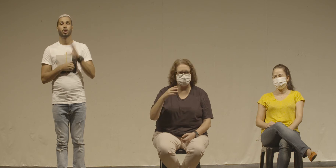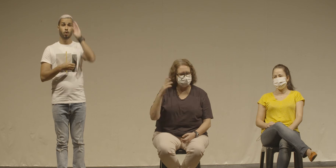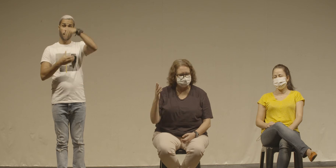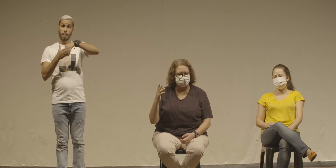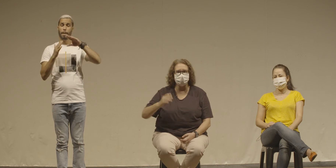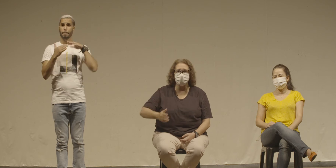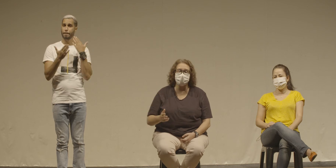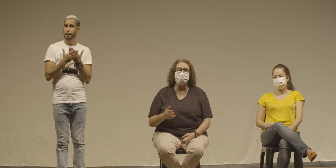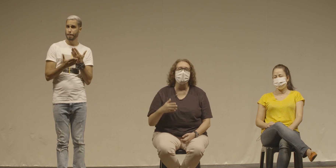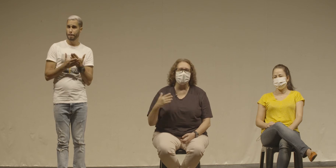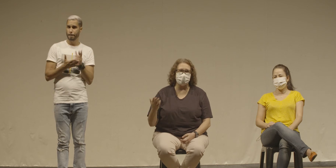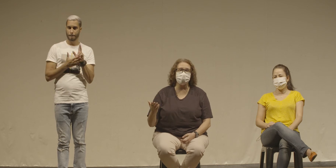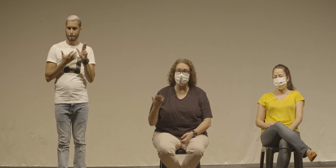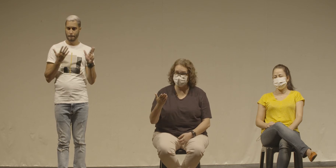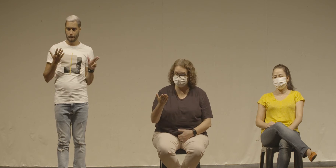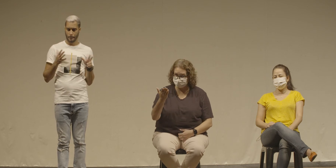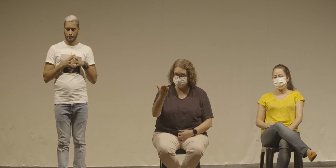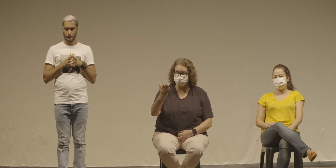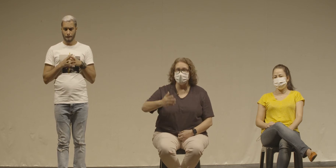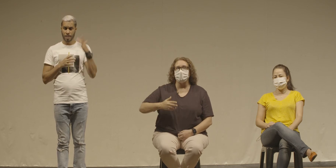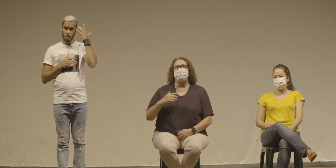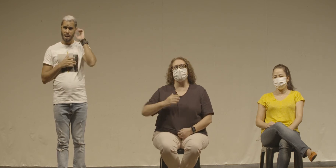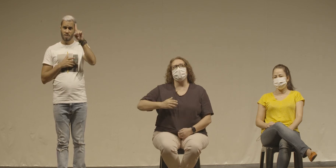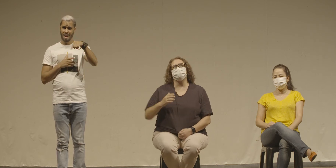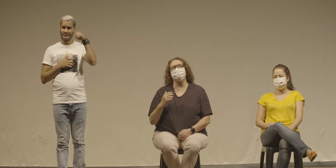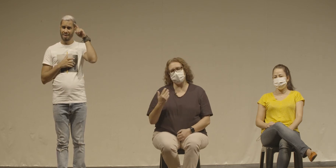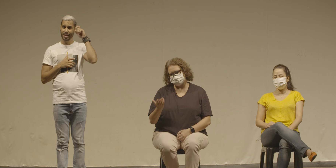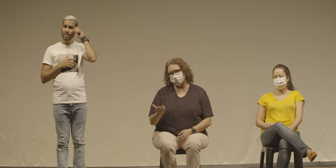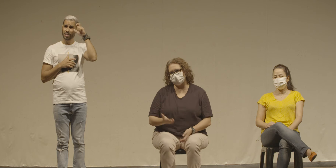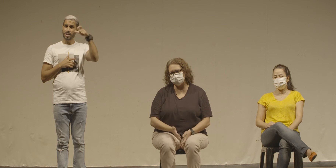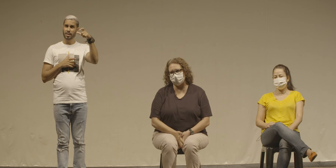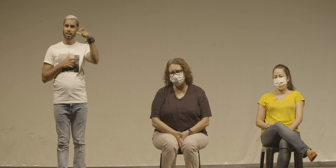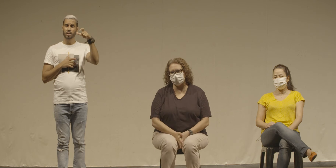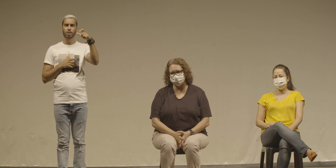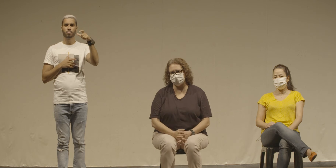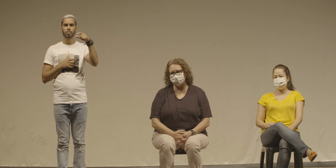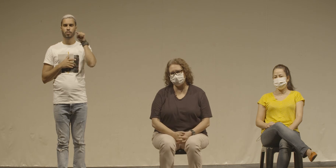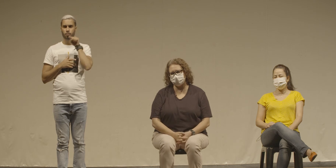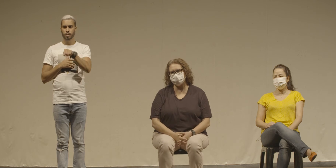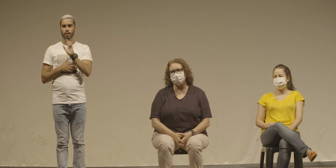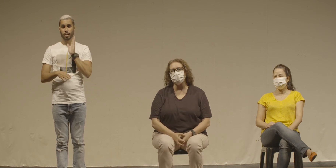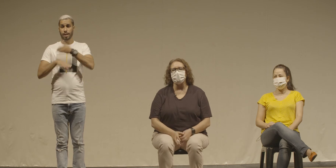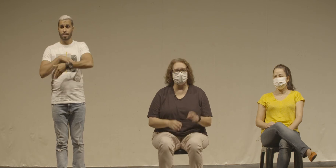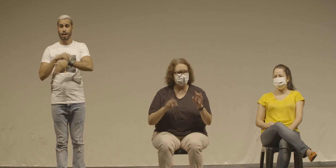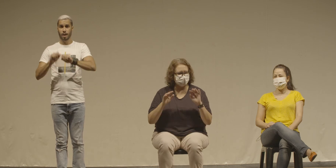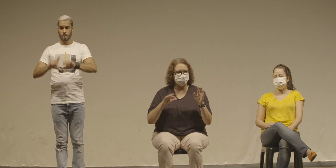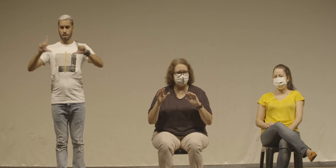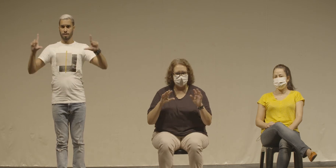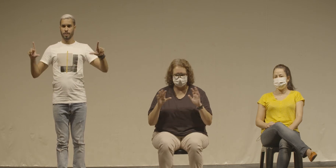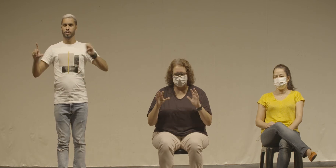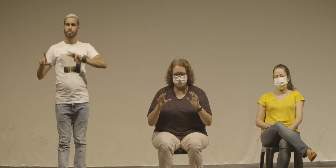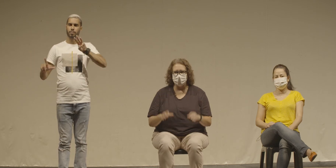escola e etc. Então, assim, eu acho que é interessante você entrar no site Mulheres à Cesta e dar